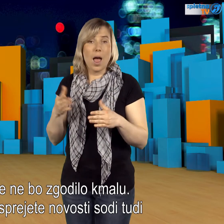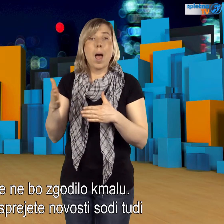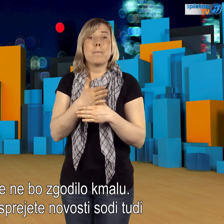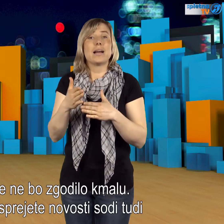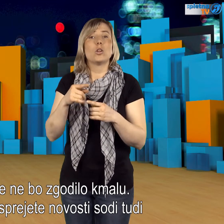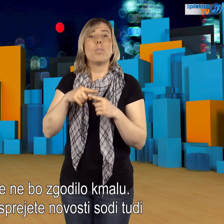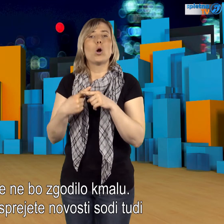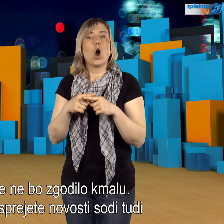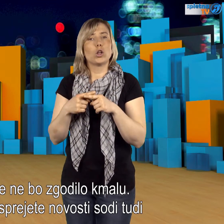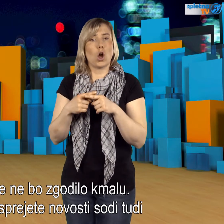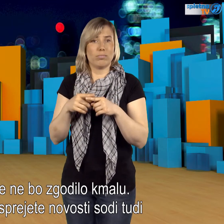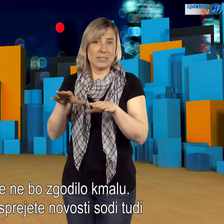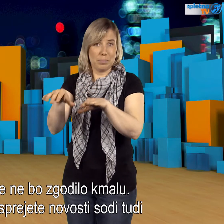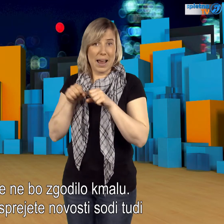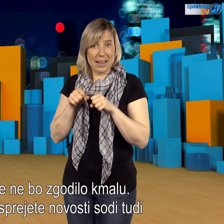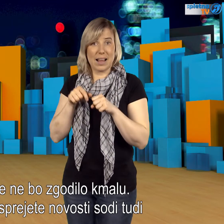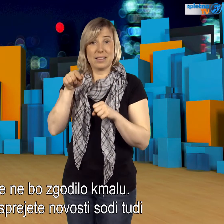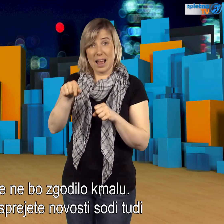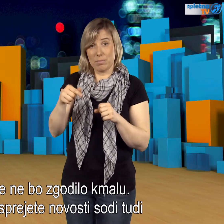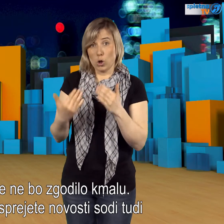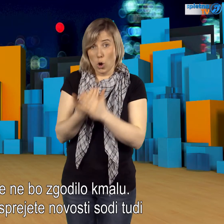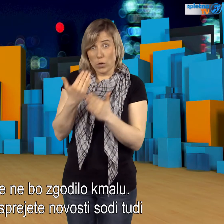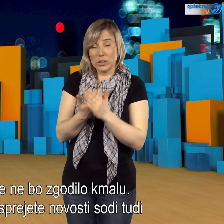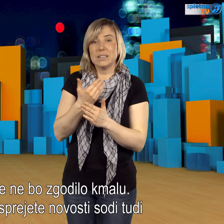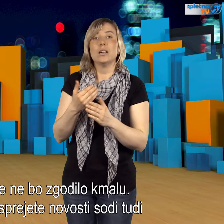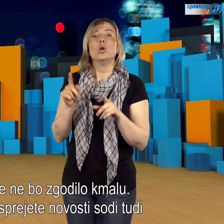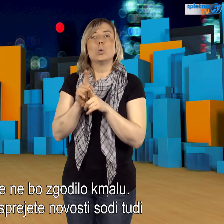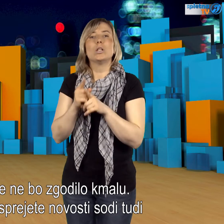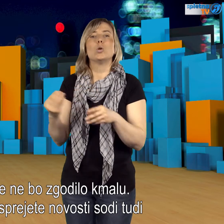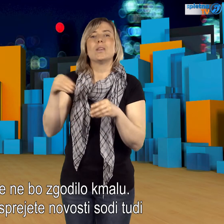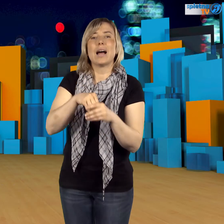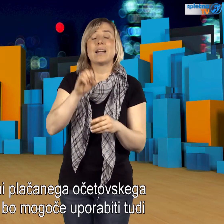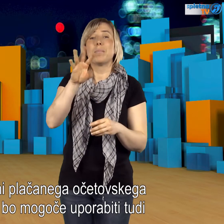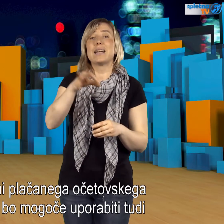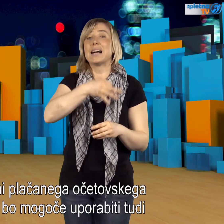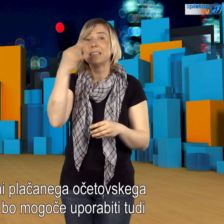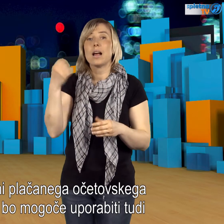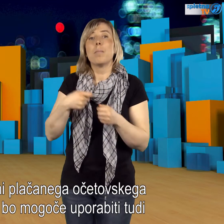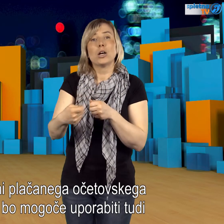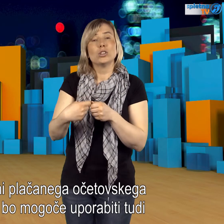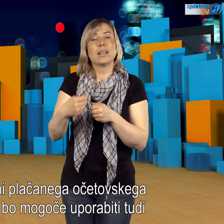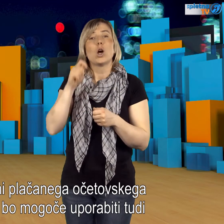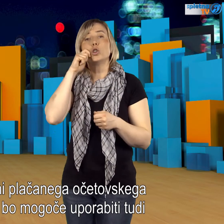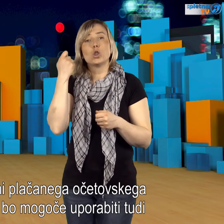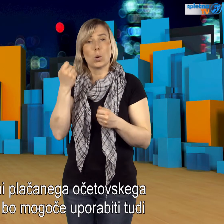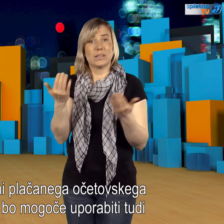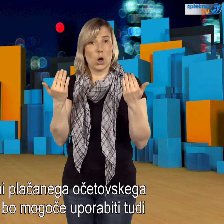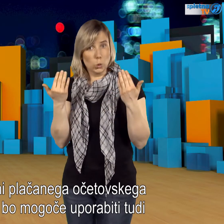Med pogojno sprejete novosti sodi tudi dodatnih 15 dni plačanega očetovskega dopusta, ki ga bo mogoče uporabiti tudi